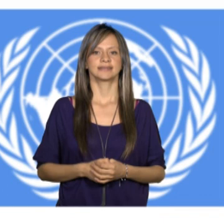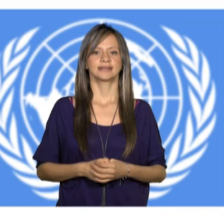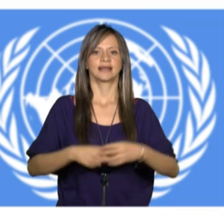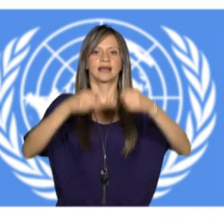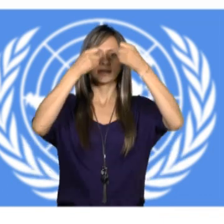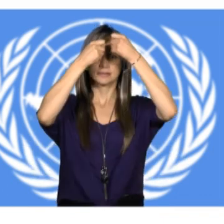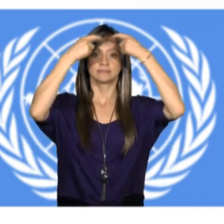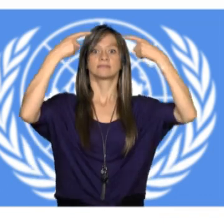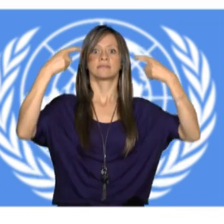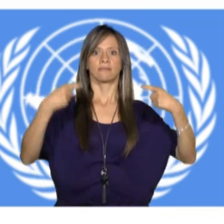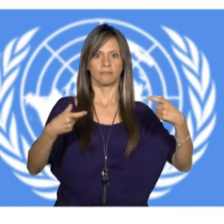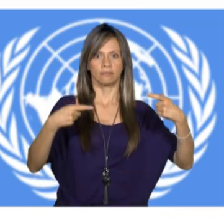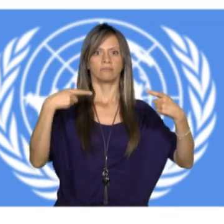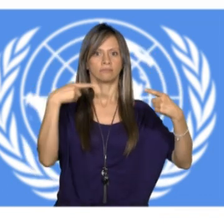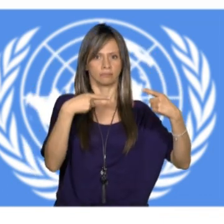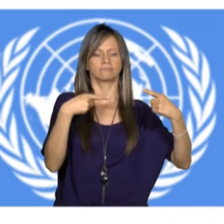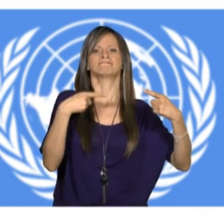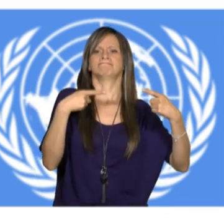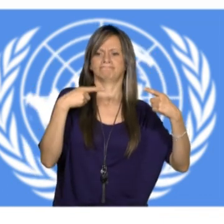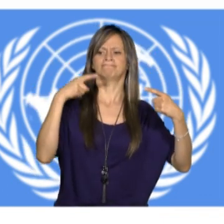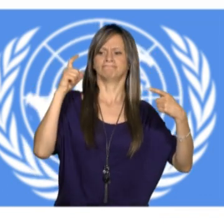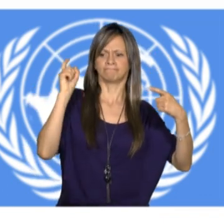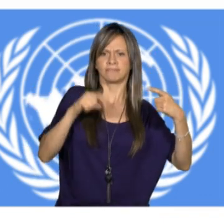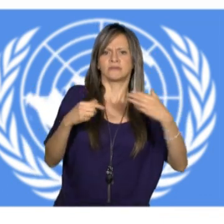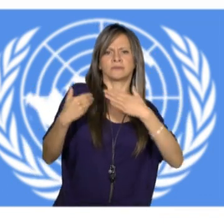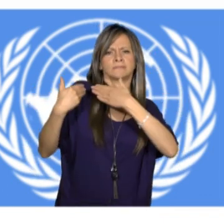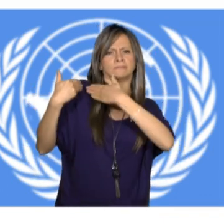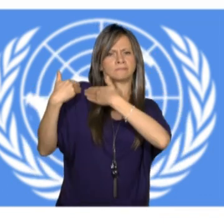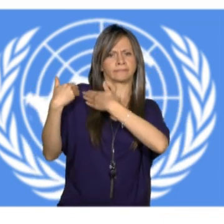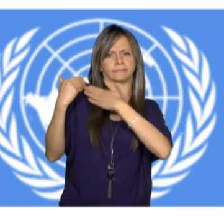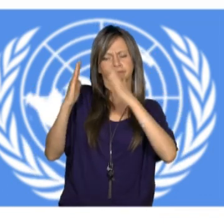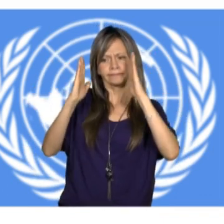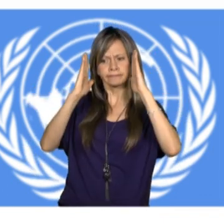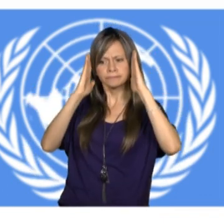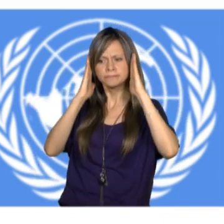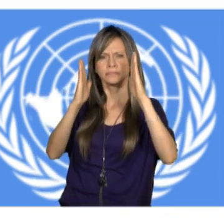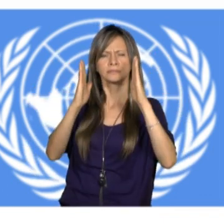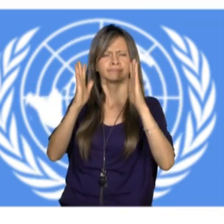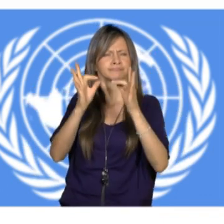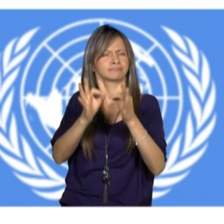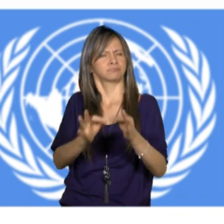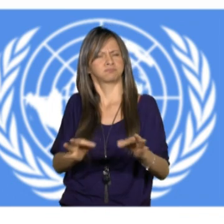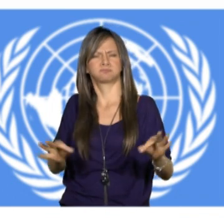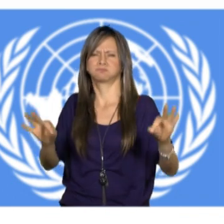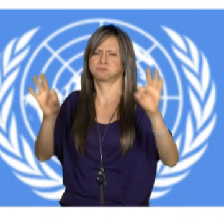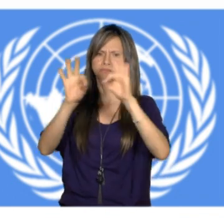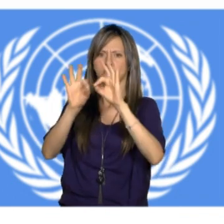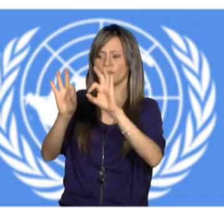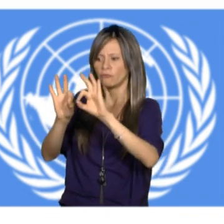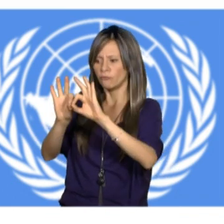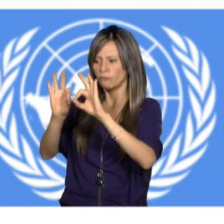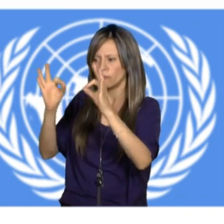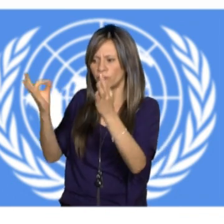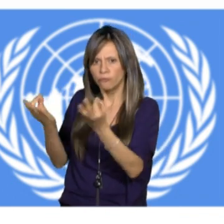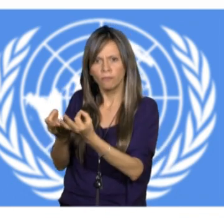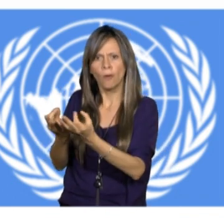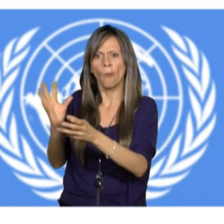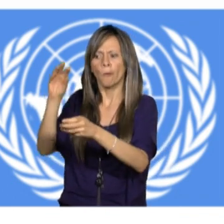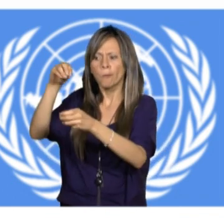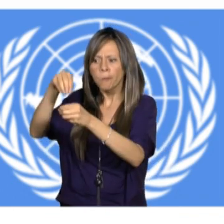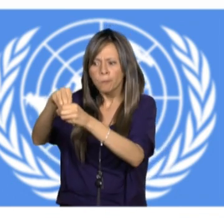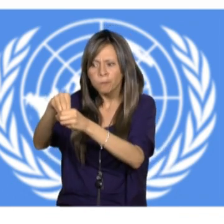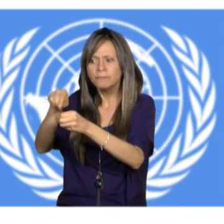X. Convencidos de que la familia es la unidad colectiva natural y fundamental de la sociedad y tiene derecho a